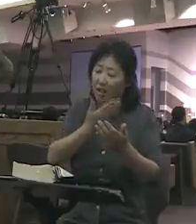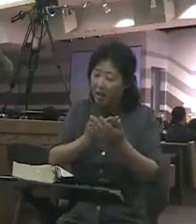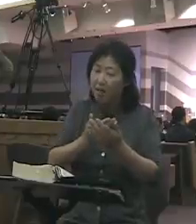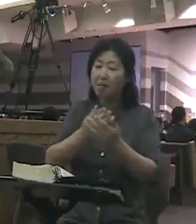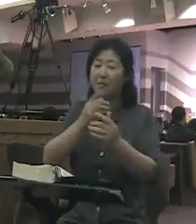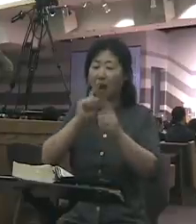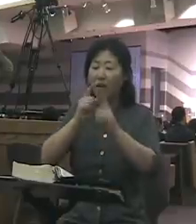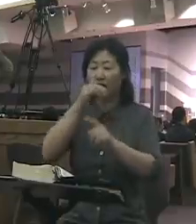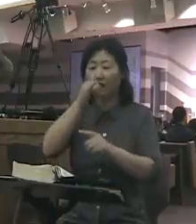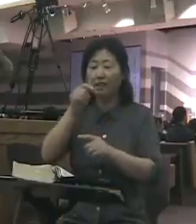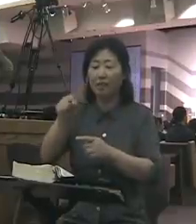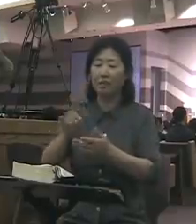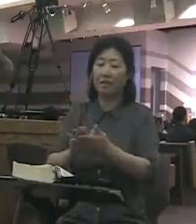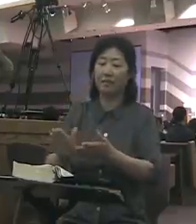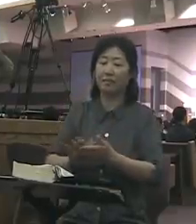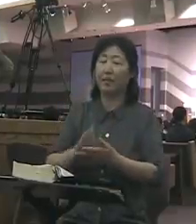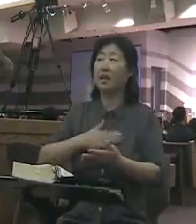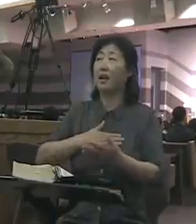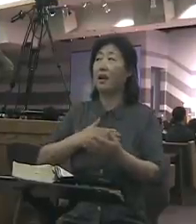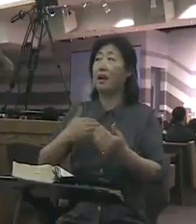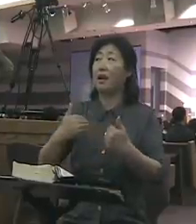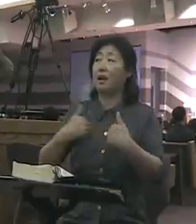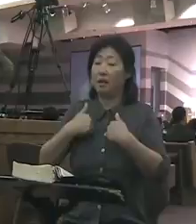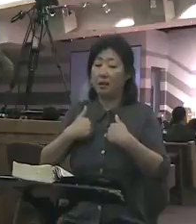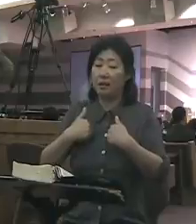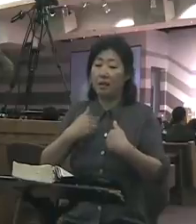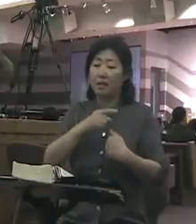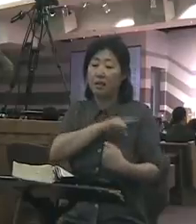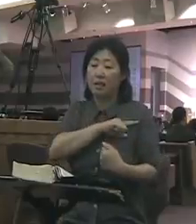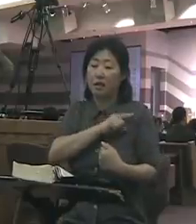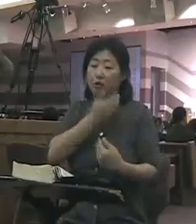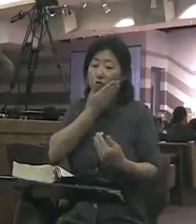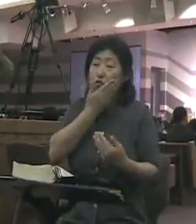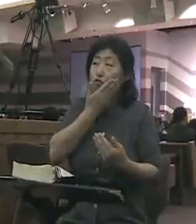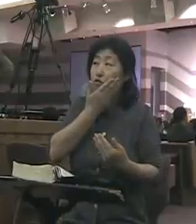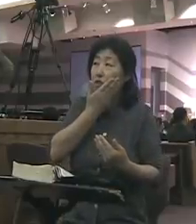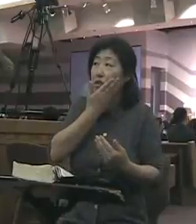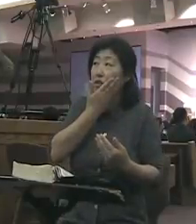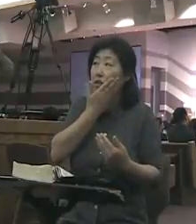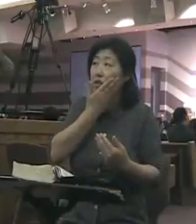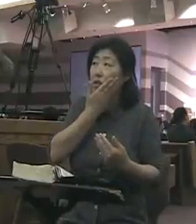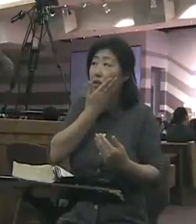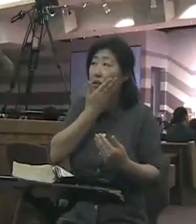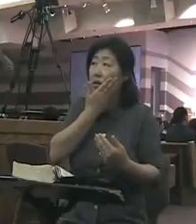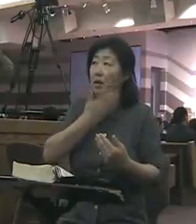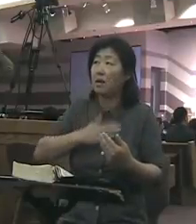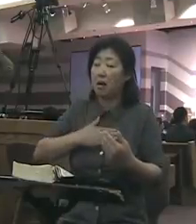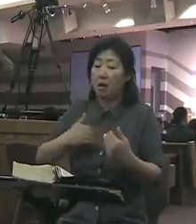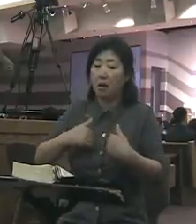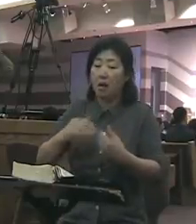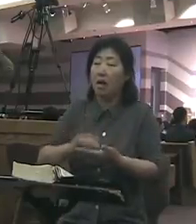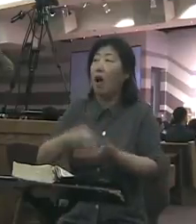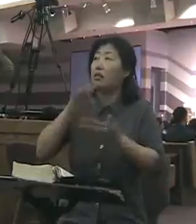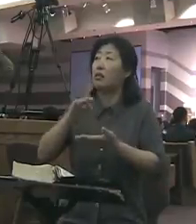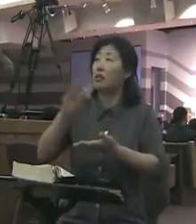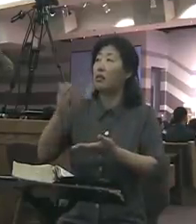것입니다. 나에게 가장 소중한 것이기 때문에 그것이 나의 가치가 되고 또 나의